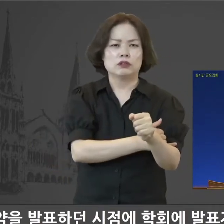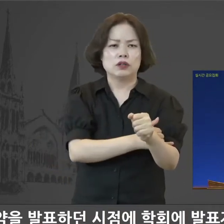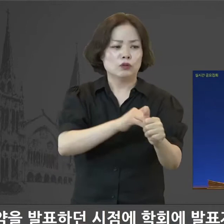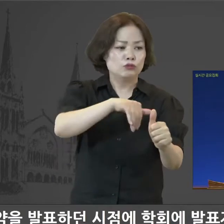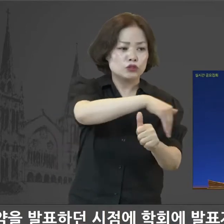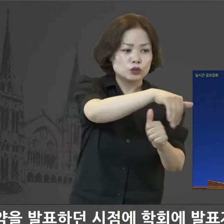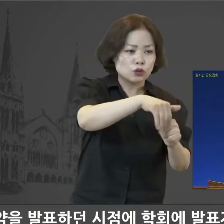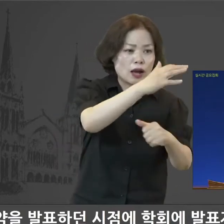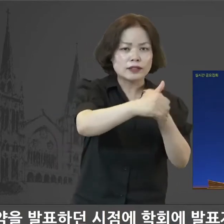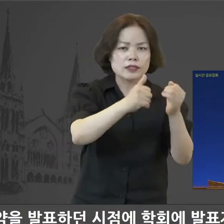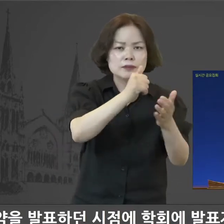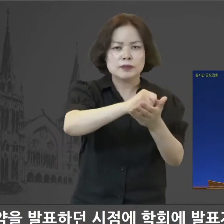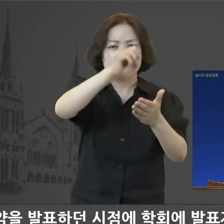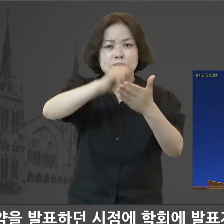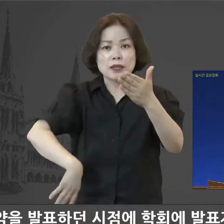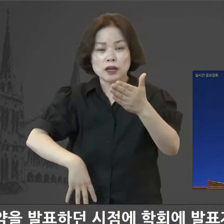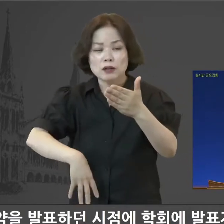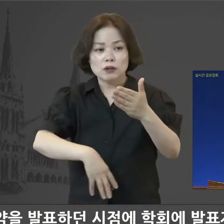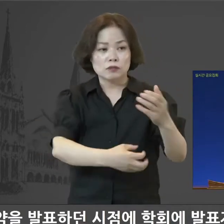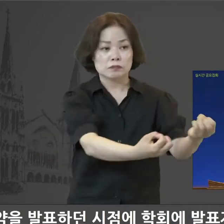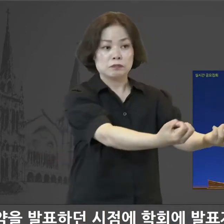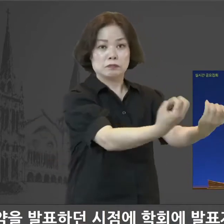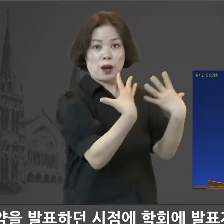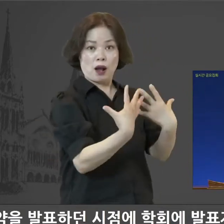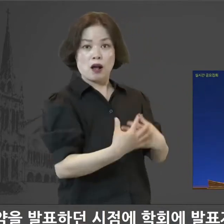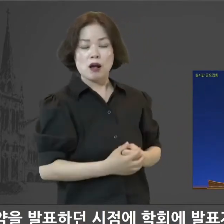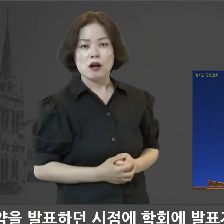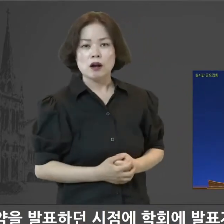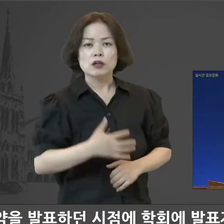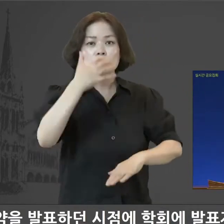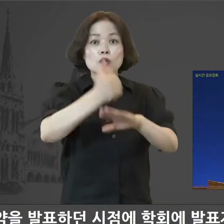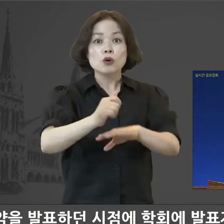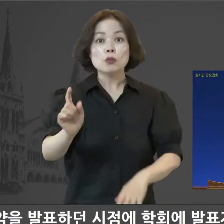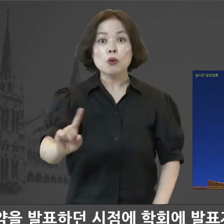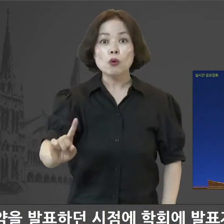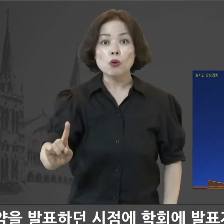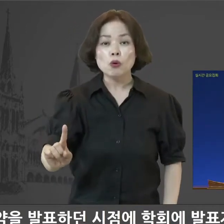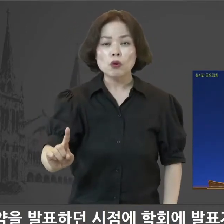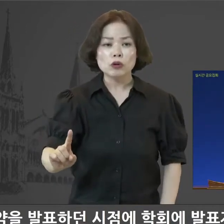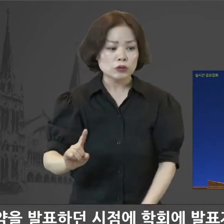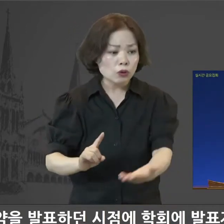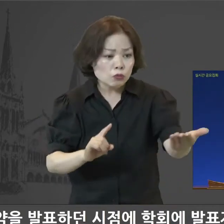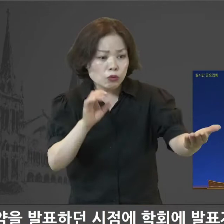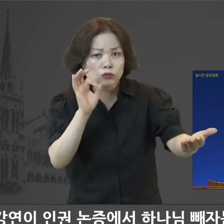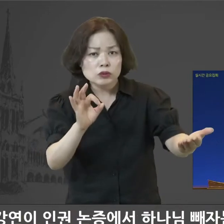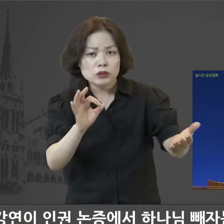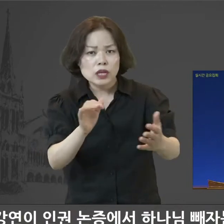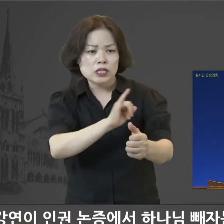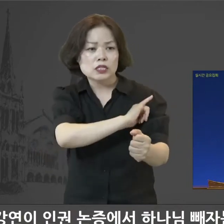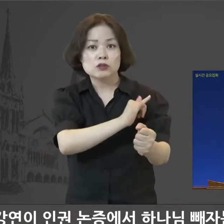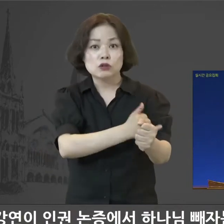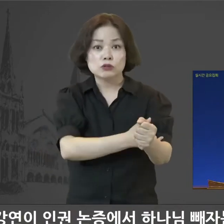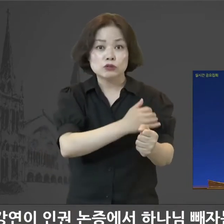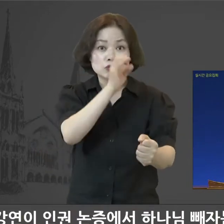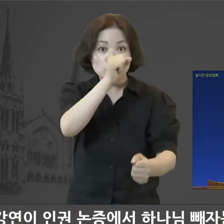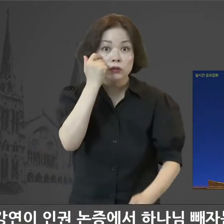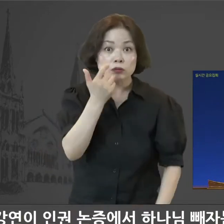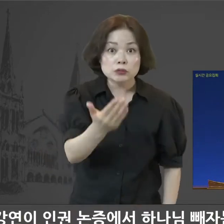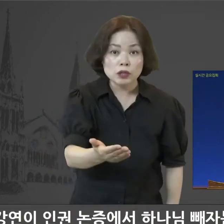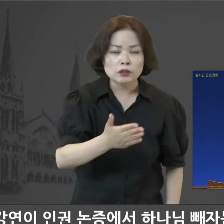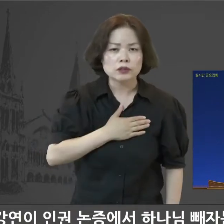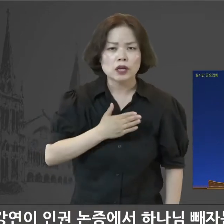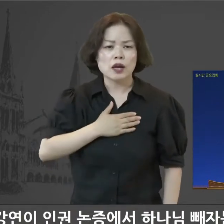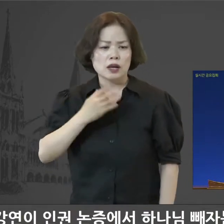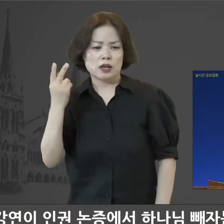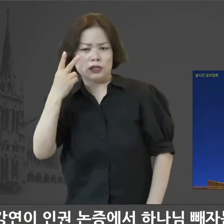분위기로 세계 지성인들이 그렇게 갑니다. 근데 그 결과가 어때요? 지금 여러분 보시기에 인권이 훨씬 좋아졌습니까? 제가 볼 땐